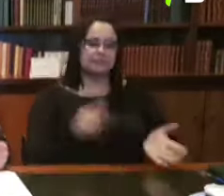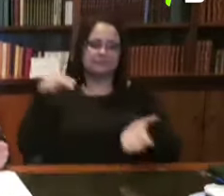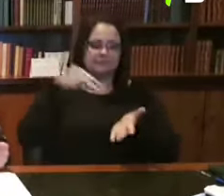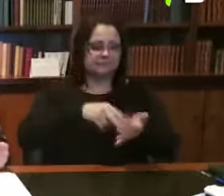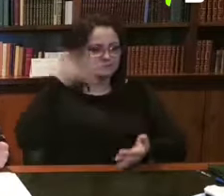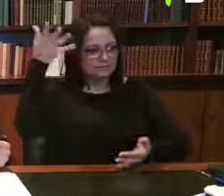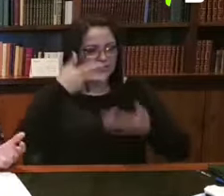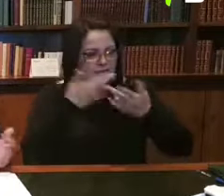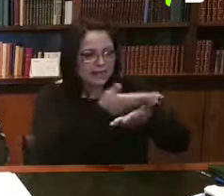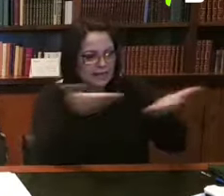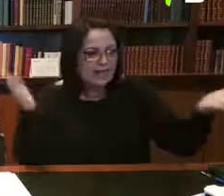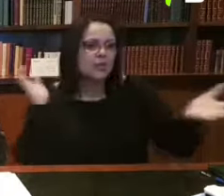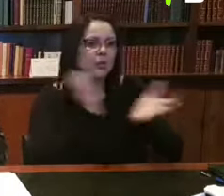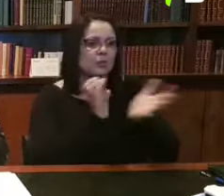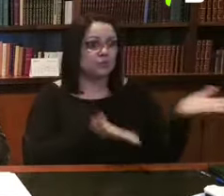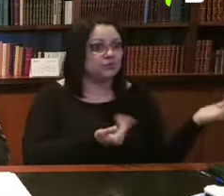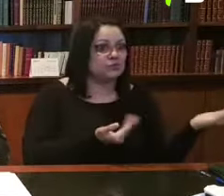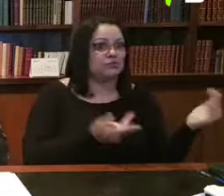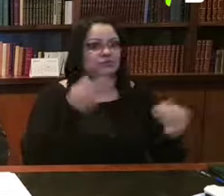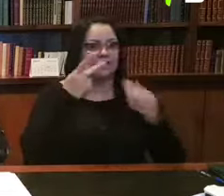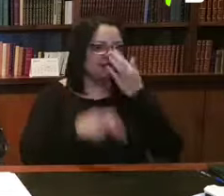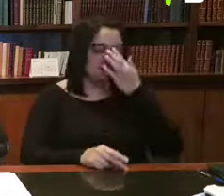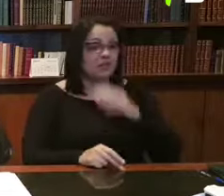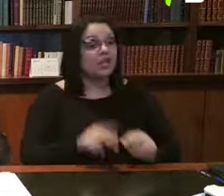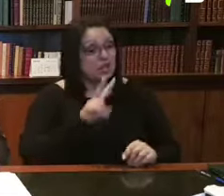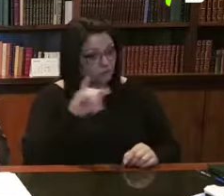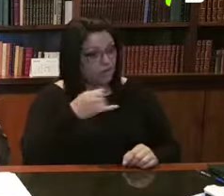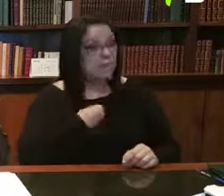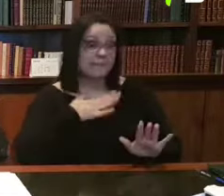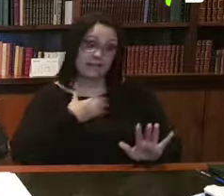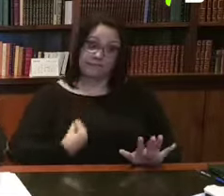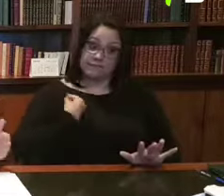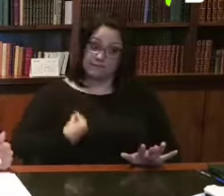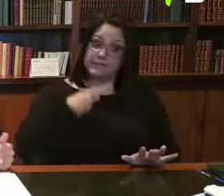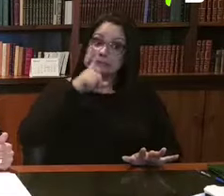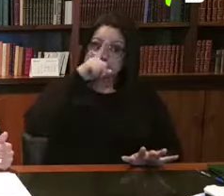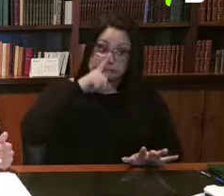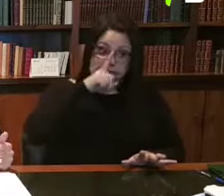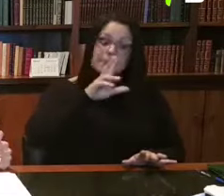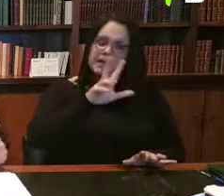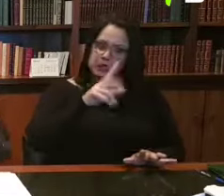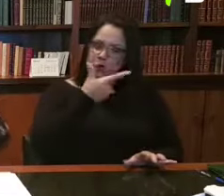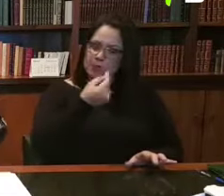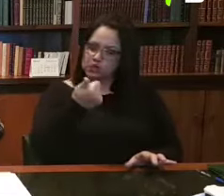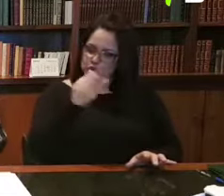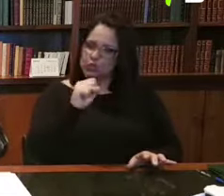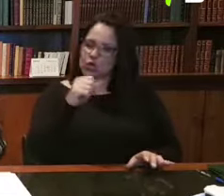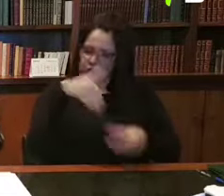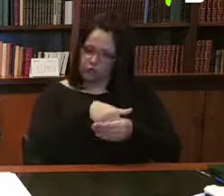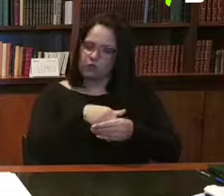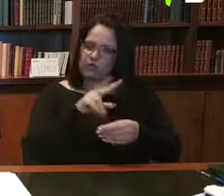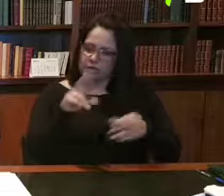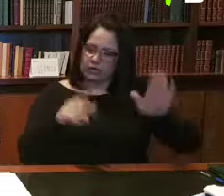dirigi a garotada lá os aspirantes tá e eu falei que ia arriscar minha vida mais disputar a presidência em 2018